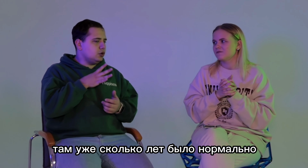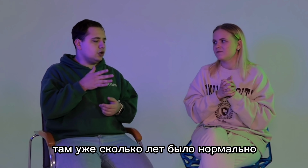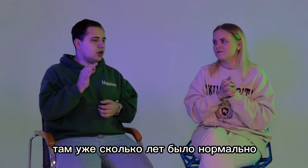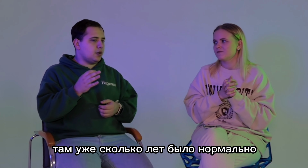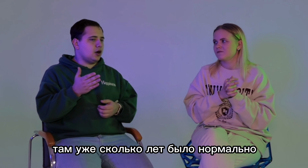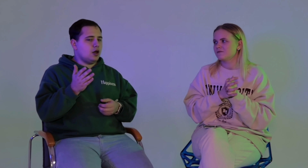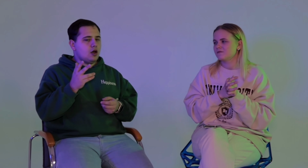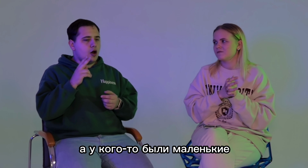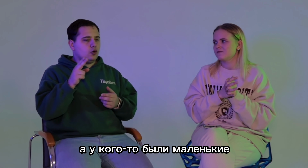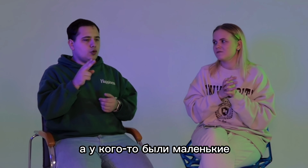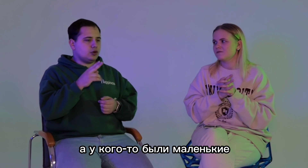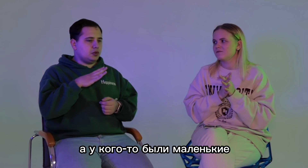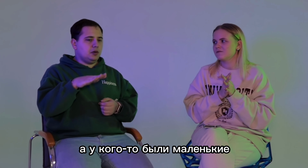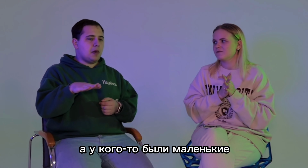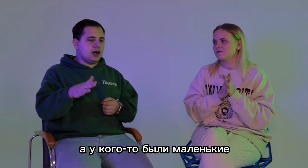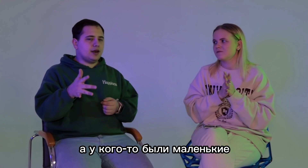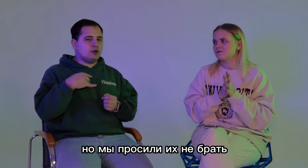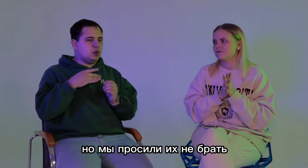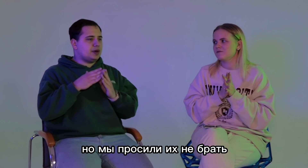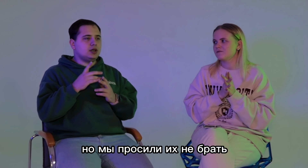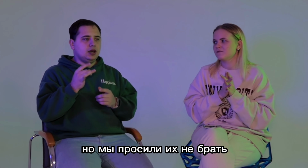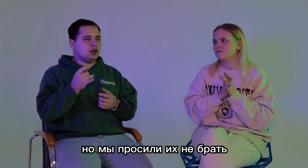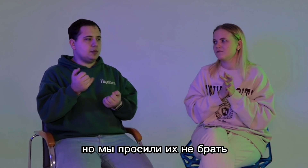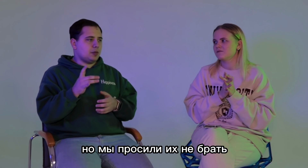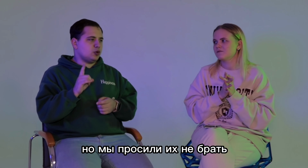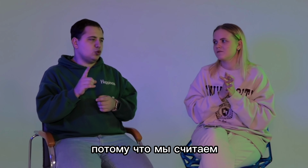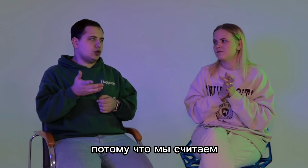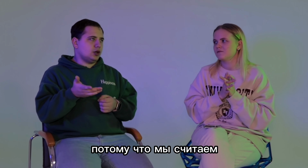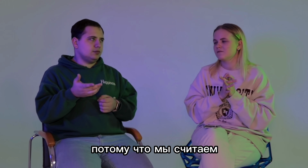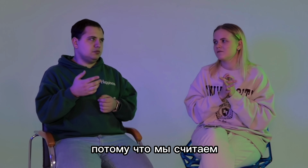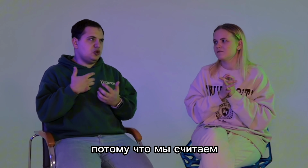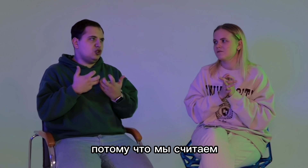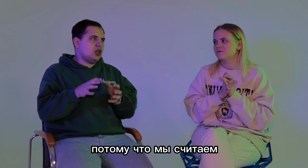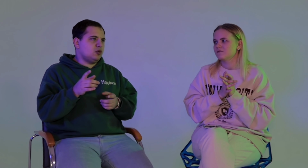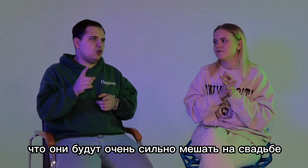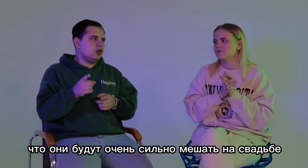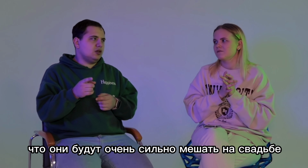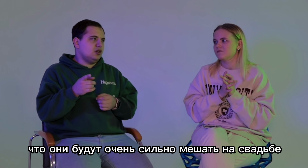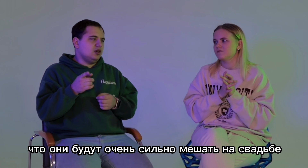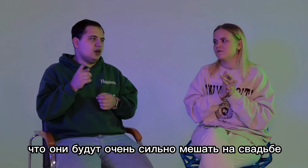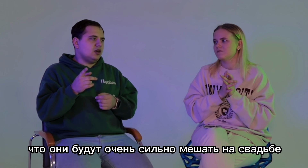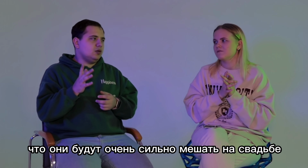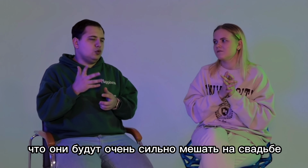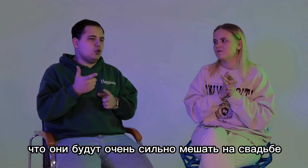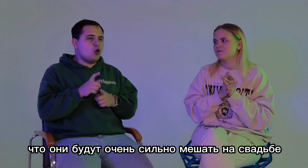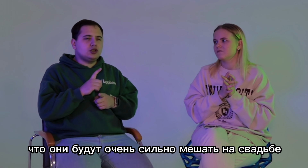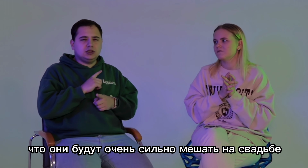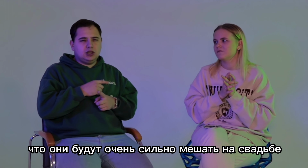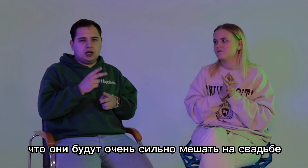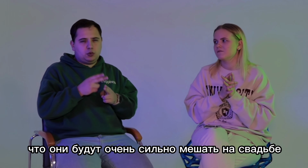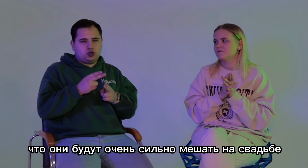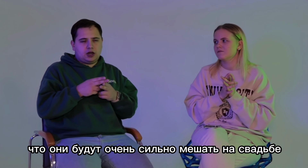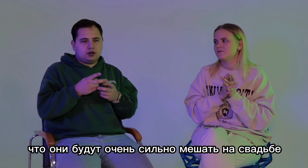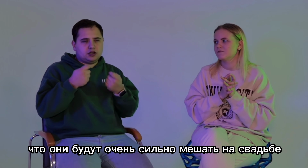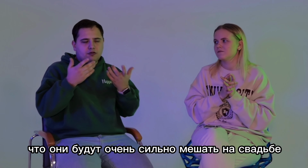было, нормально. А у кого-то были маленькие, мы просили их не брать, потому что мы считаем, что они будут очень сильно мешать на